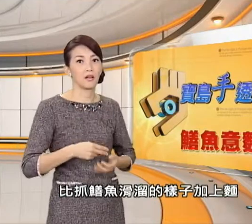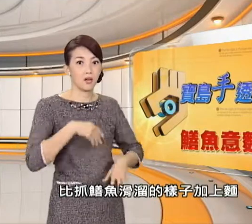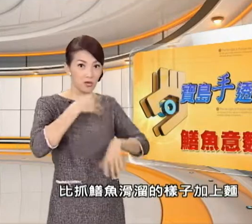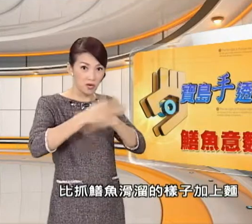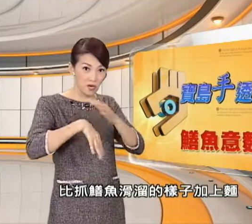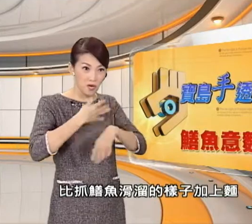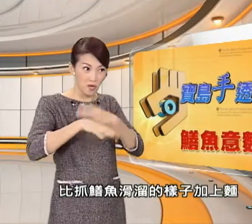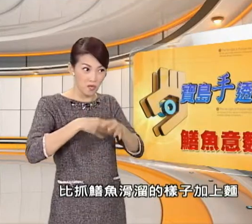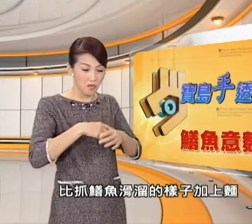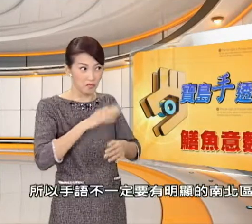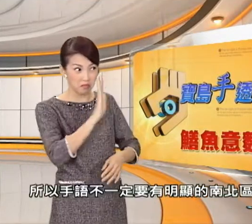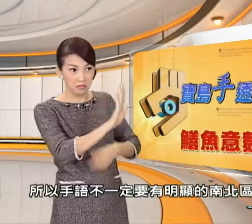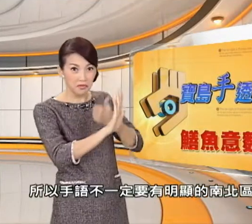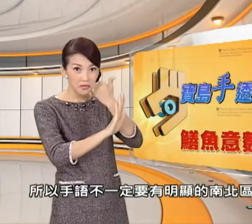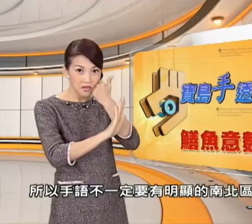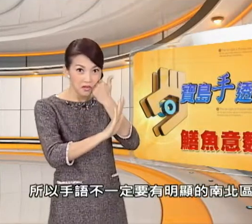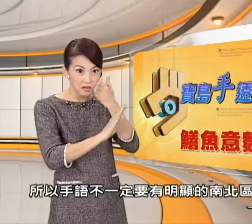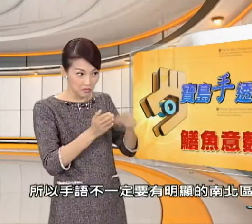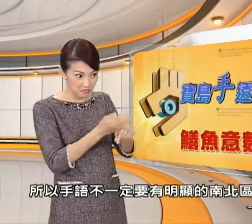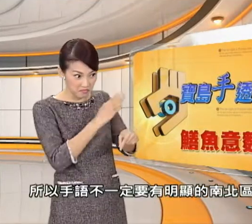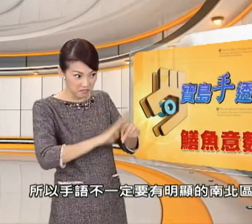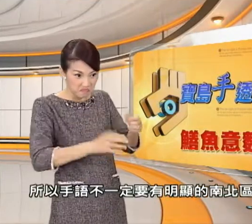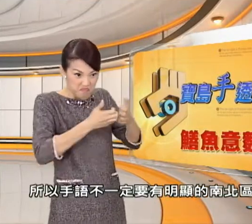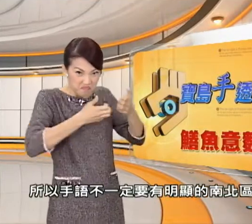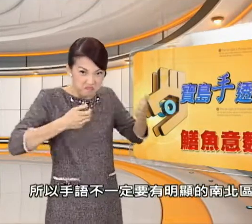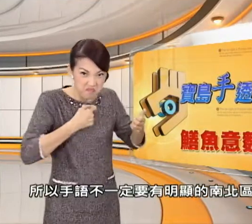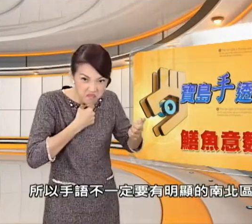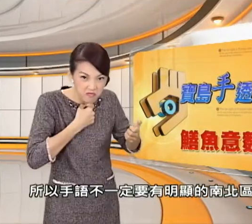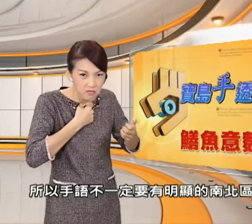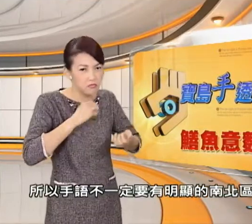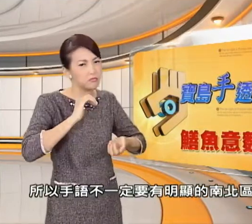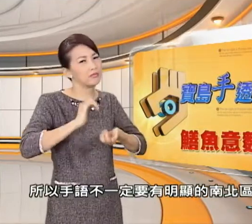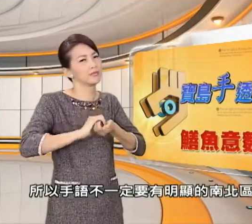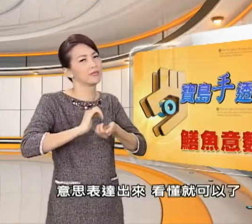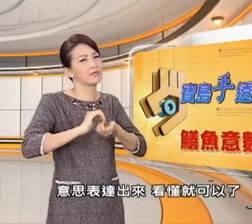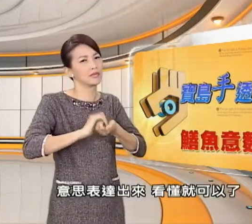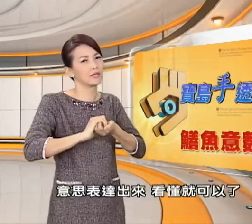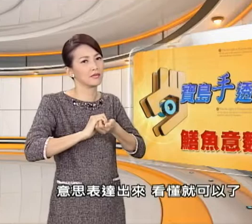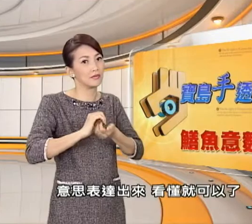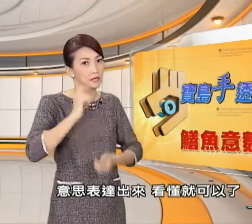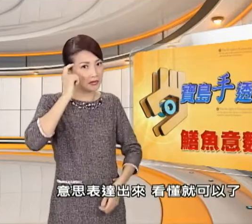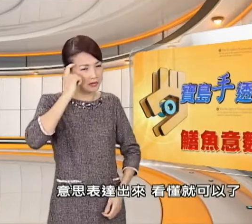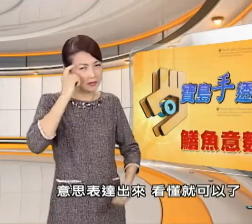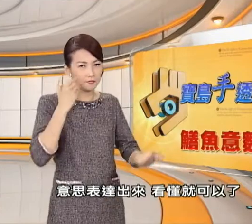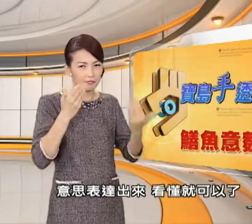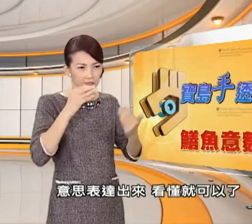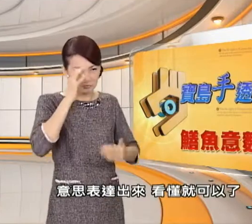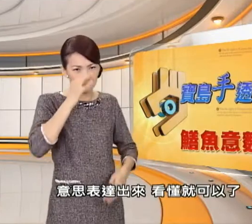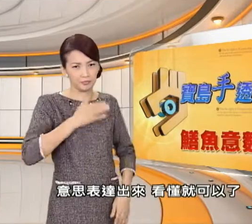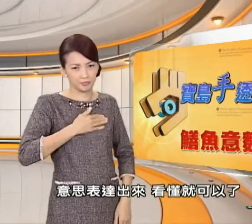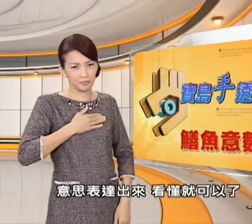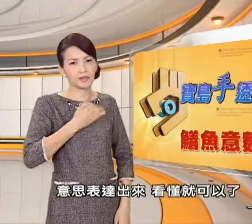上面，所以手语不一定要有明显的南北区分，意思表达出来看懂就可以了。